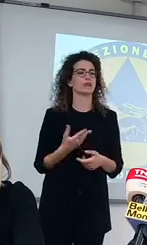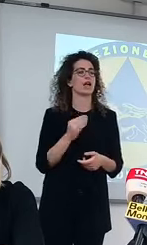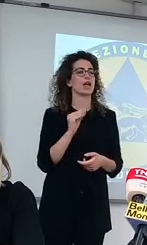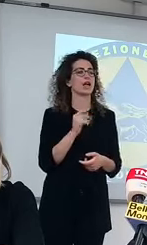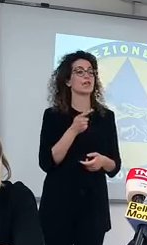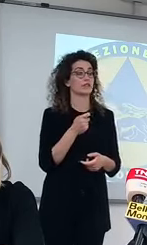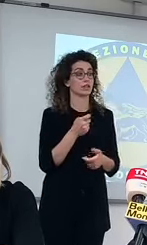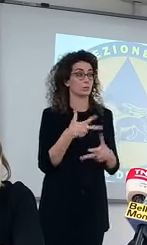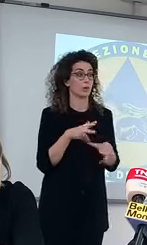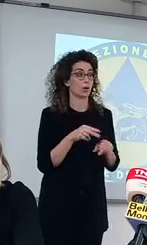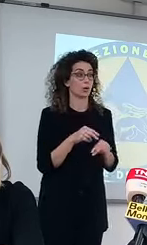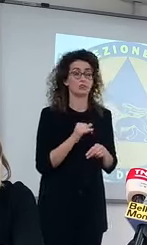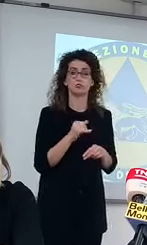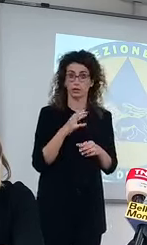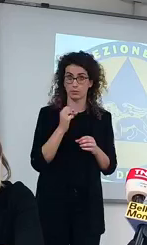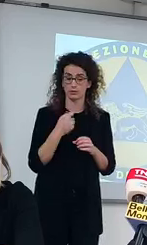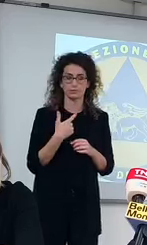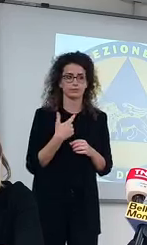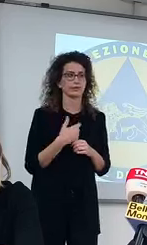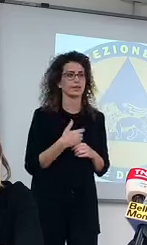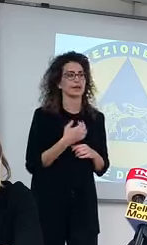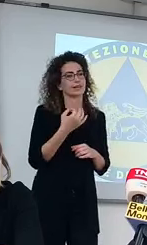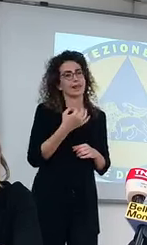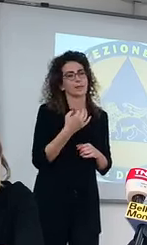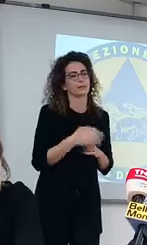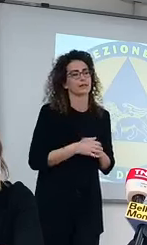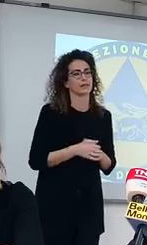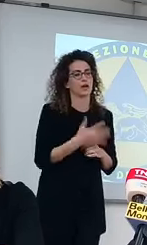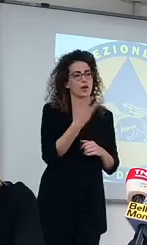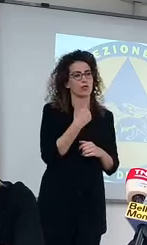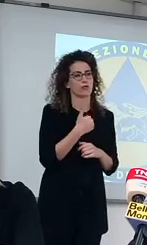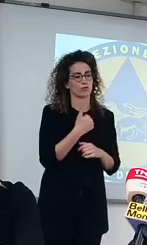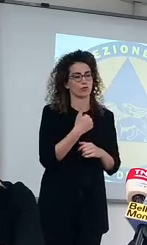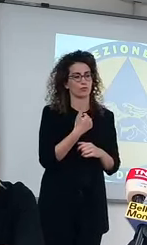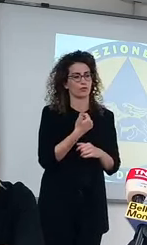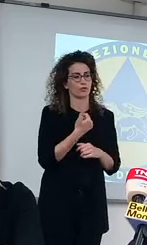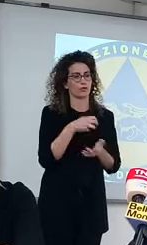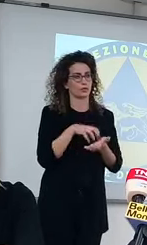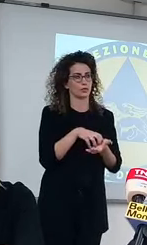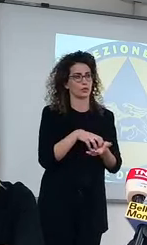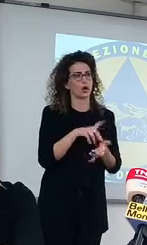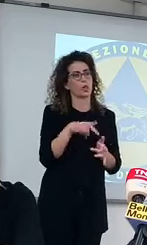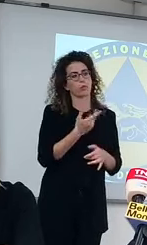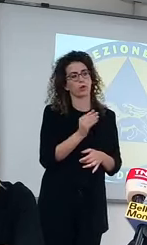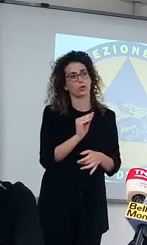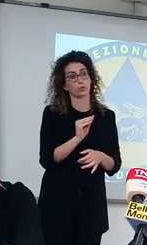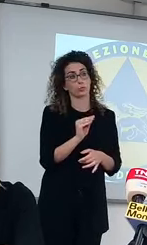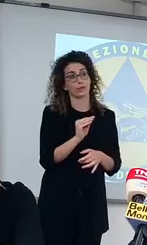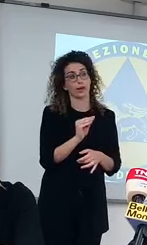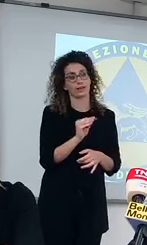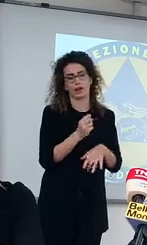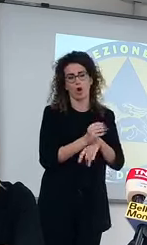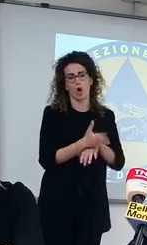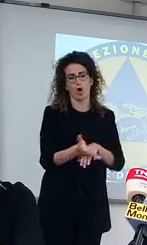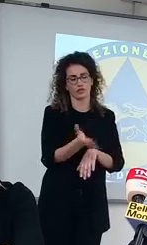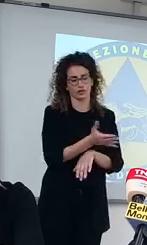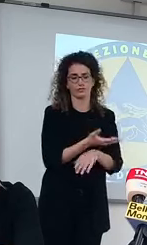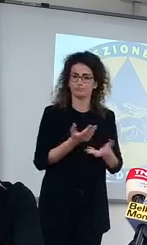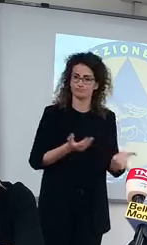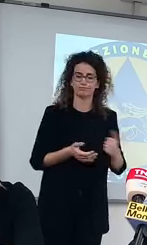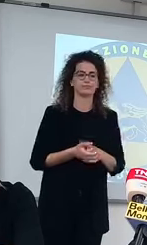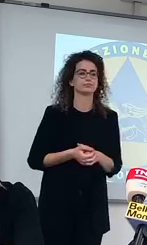se ho capito bene, vero? Sì, sempre. Volevo segnalarle una cosa e poi farle una domanda extra Covid. Prego.